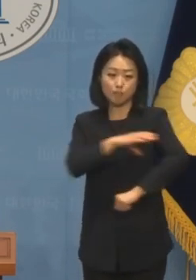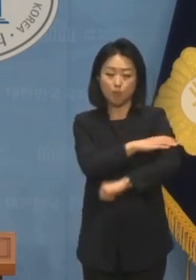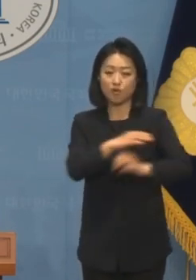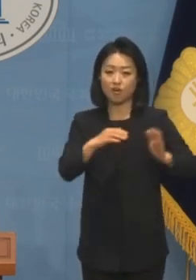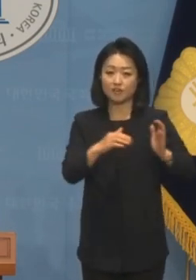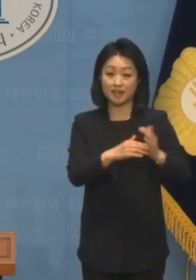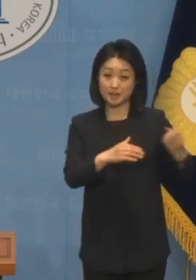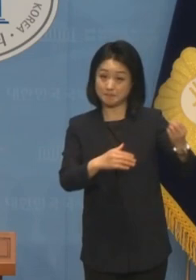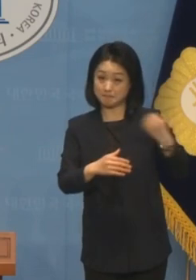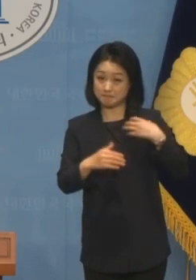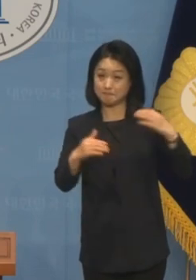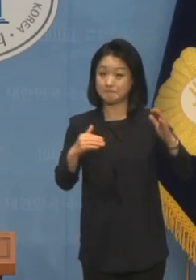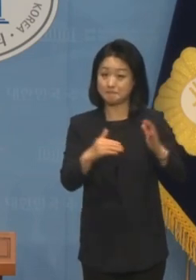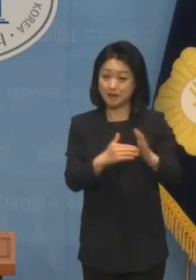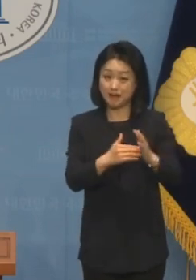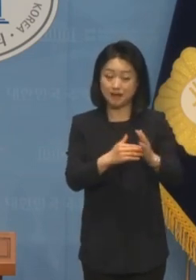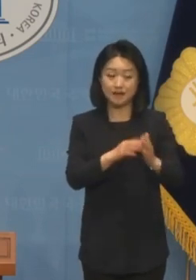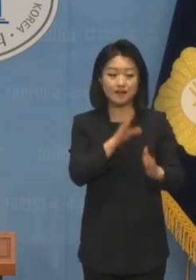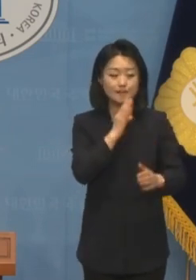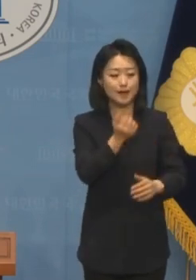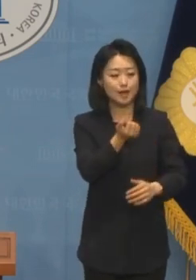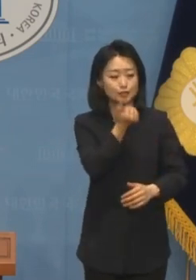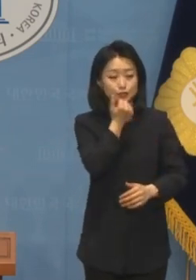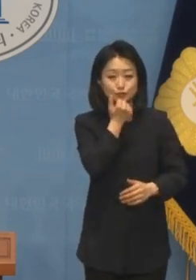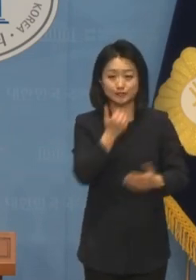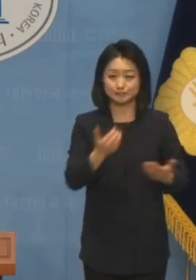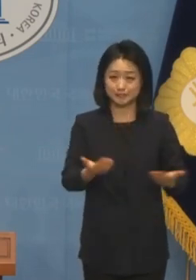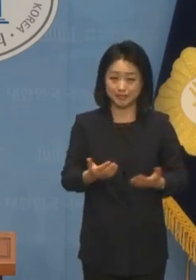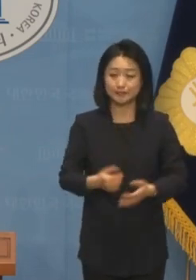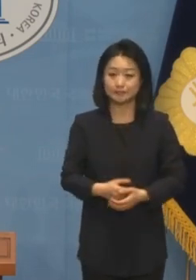있습니다. 정말 헛웃음만 나옵니다.